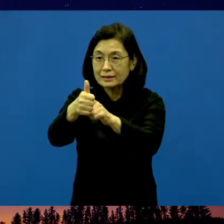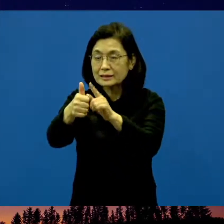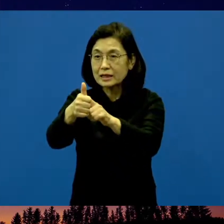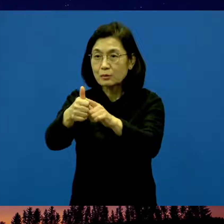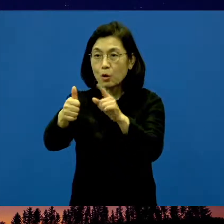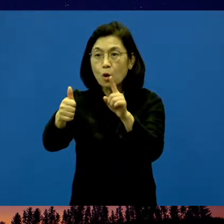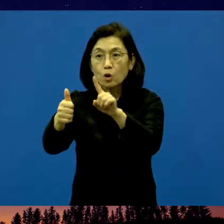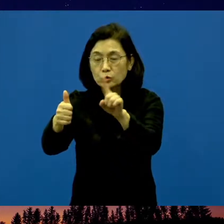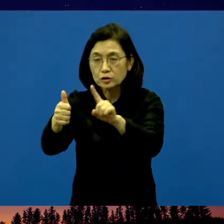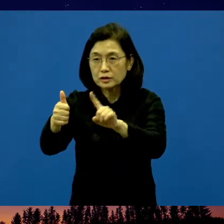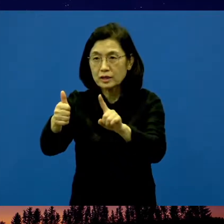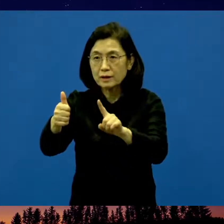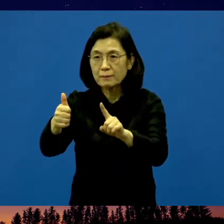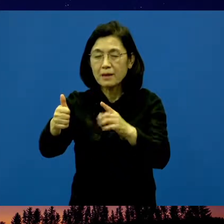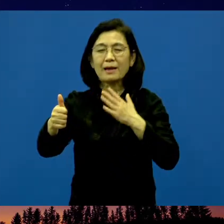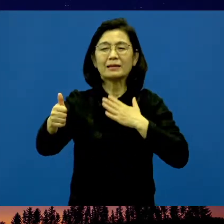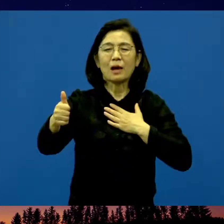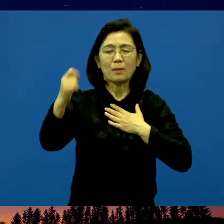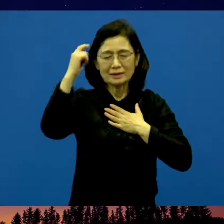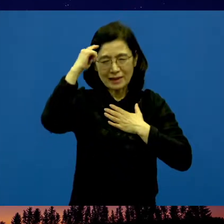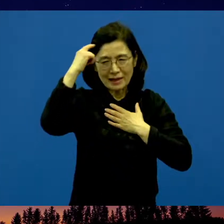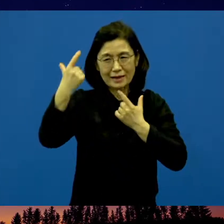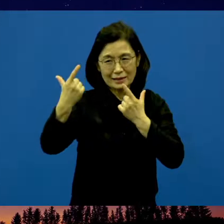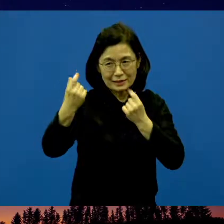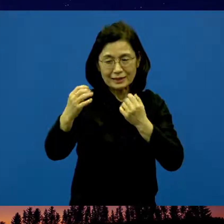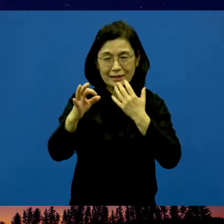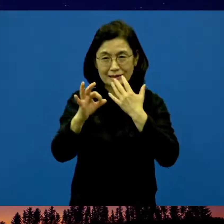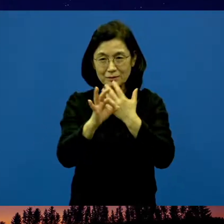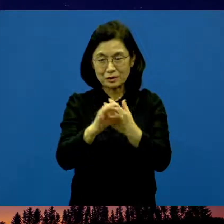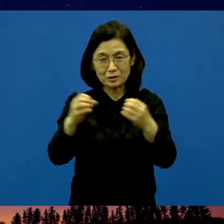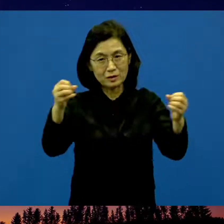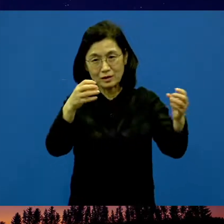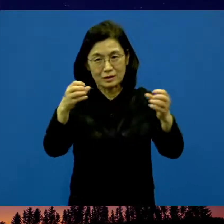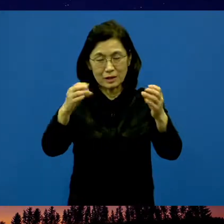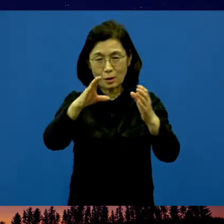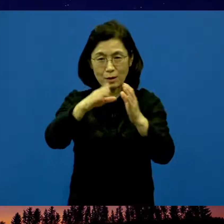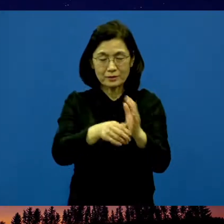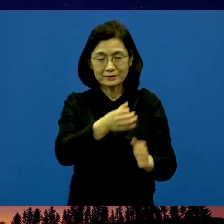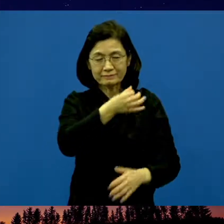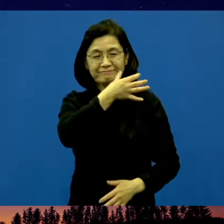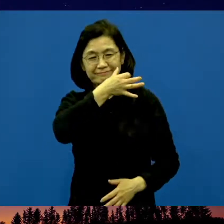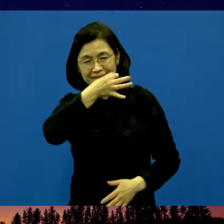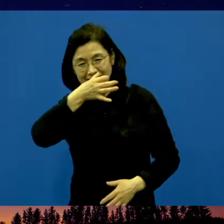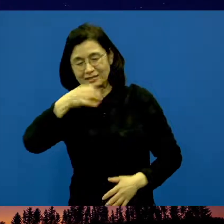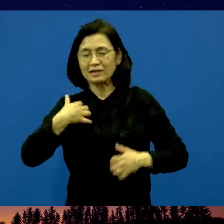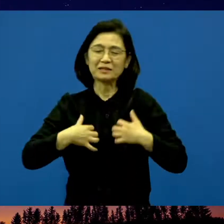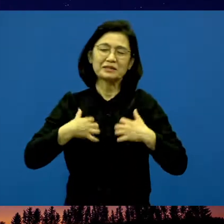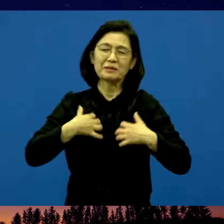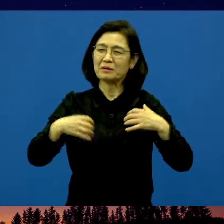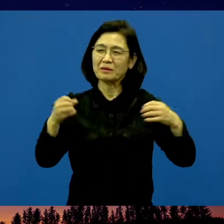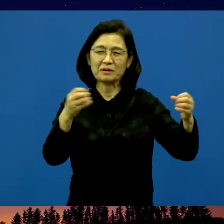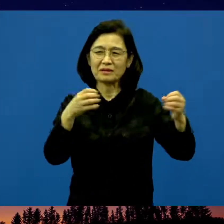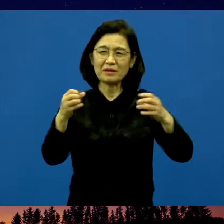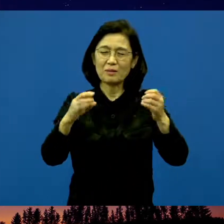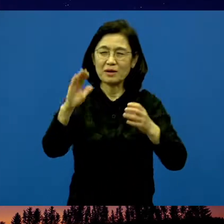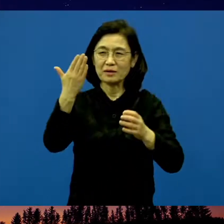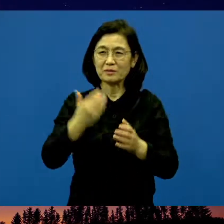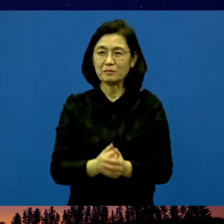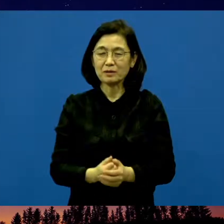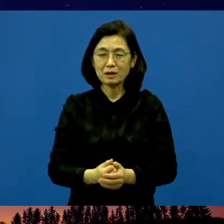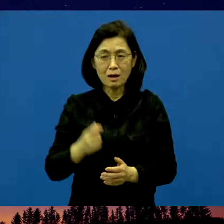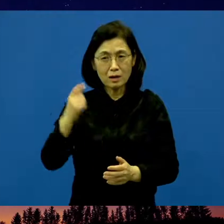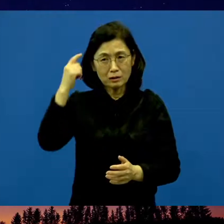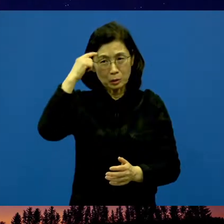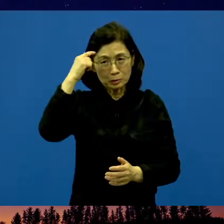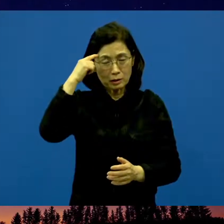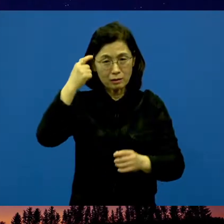이야기하면 신이 나요. 생각이 같으니까. 생각이 다른 사람과 만나면 대화가 잘 안 되고요. 짜증이 나고